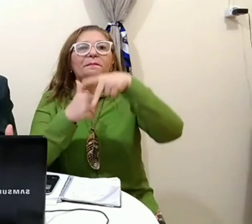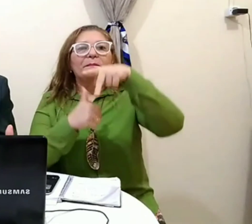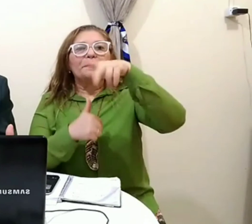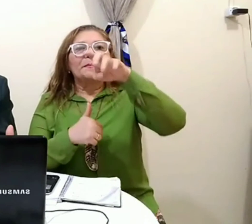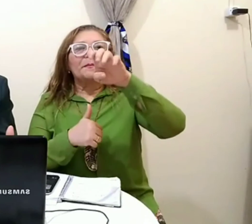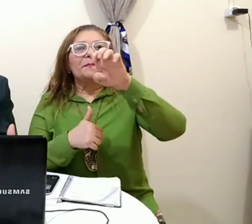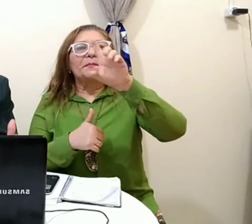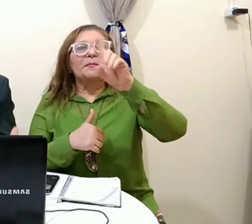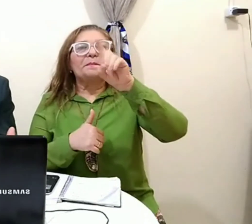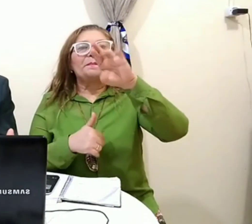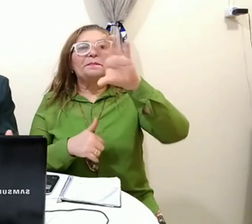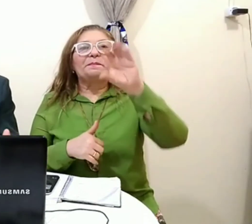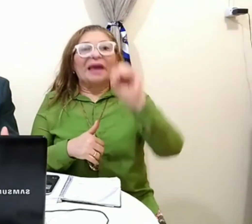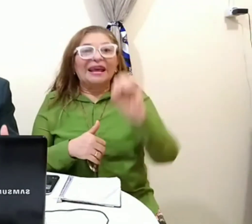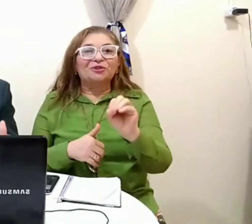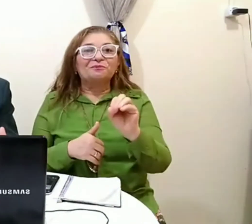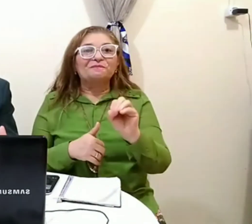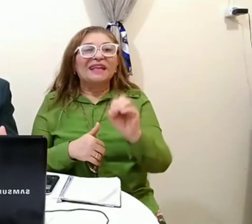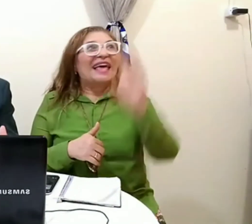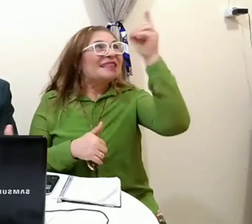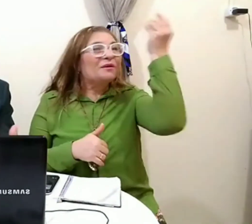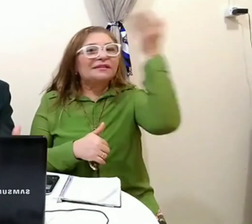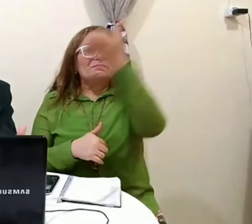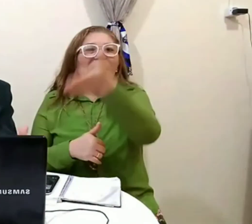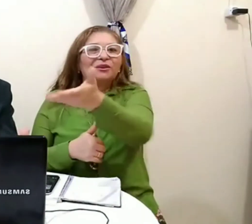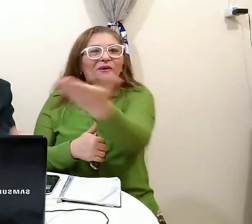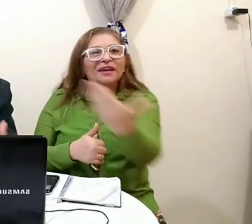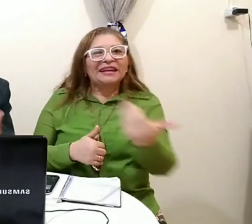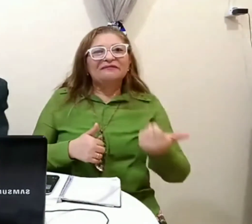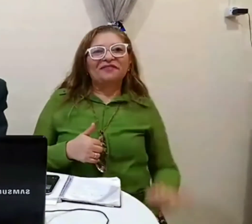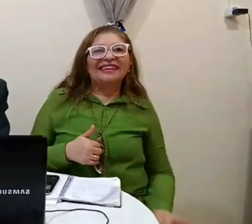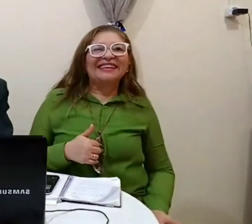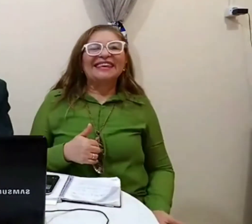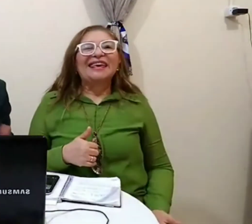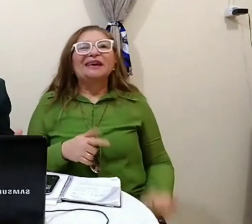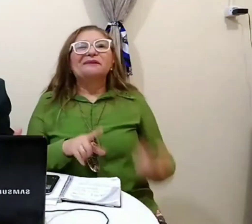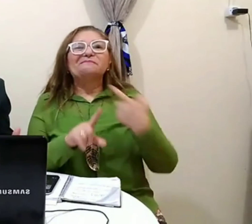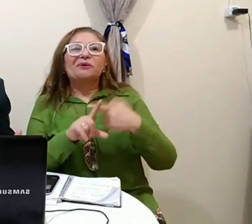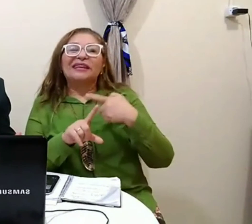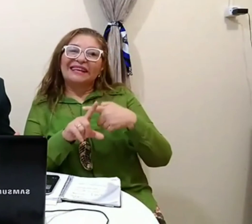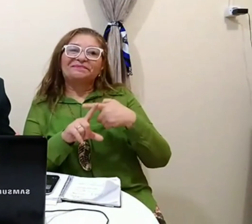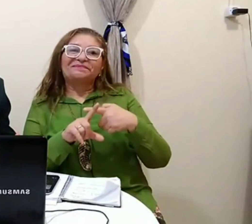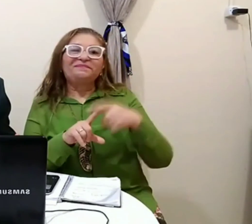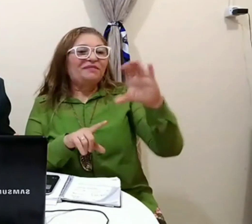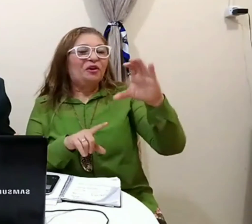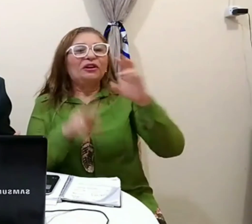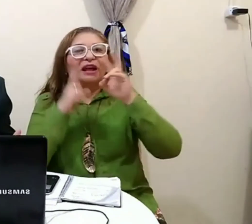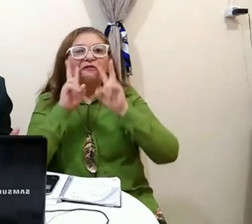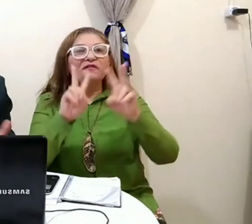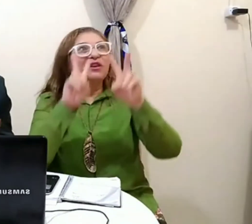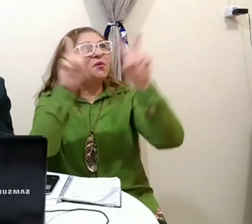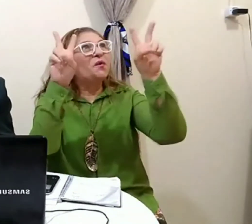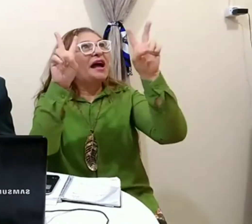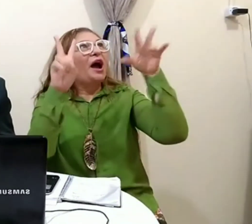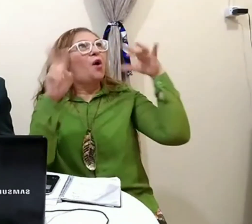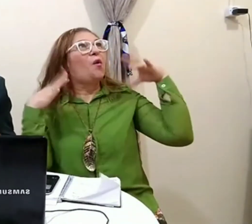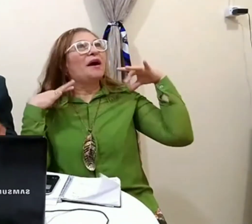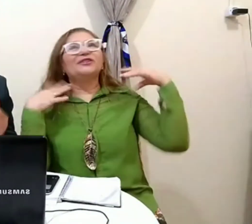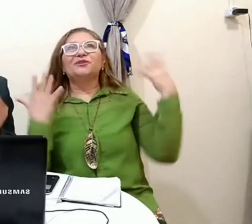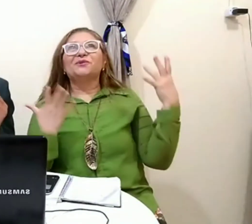que seria enviado por Deus, por conta da visão que ele teve do anjo. Deus enviaria aquele